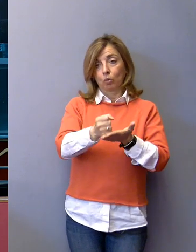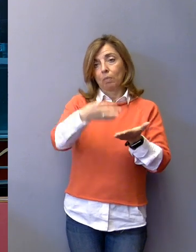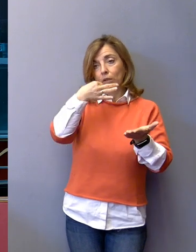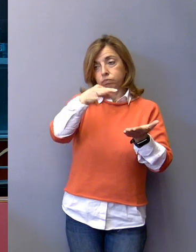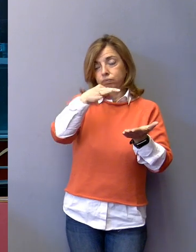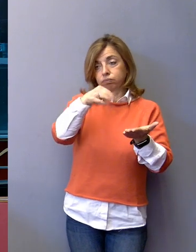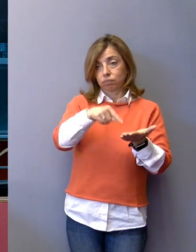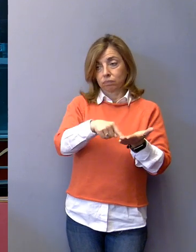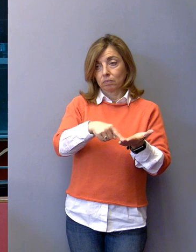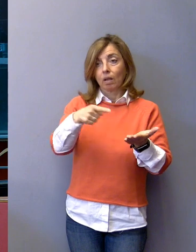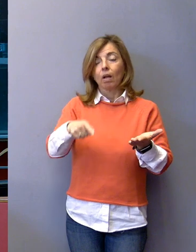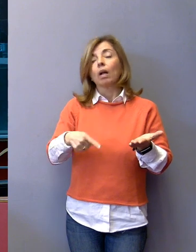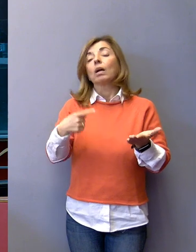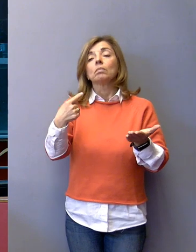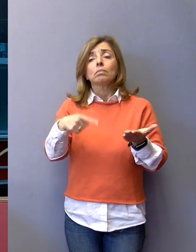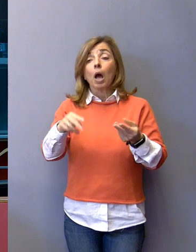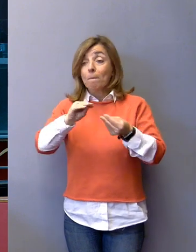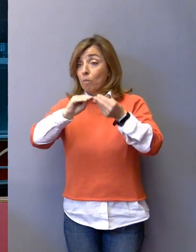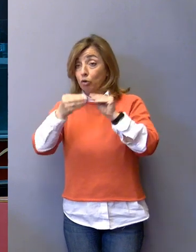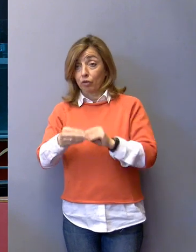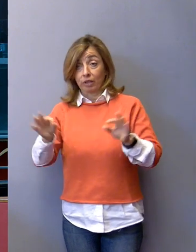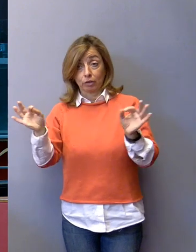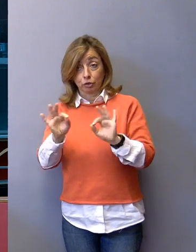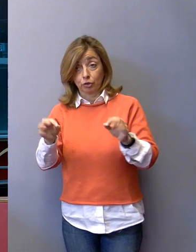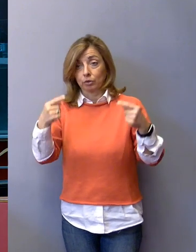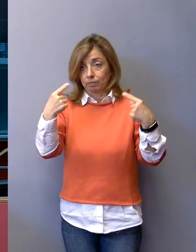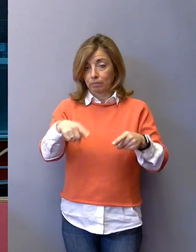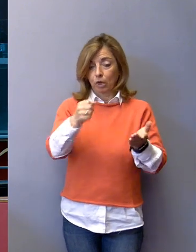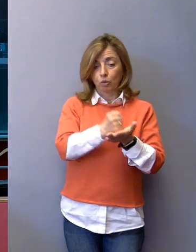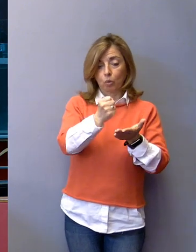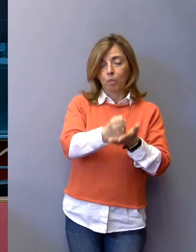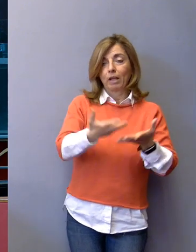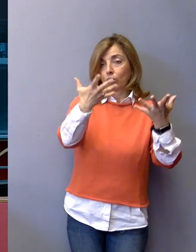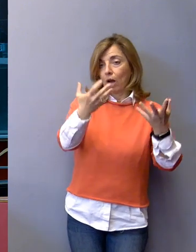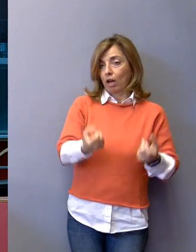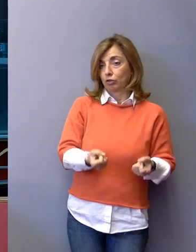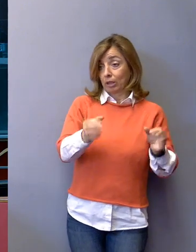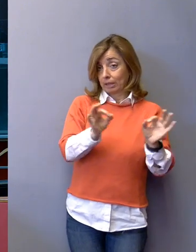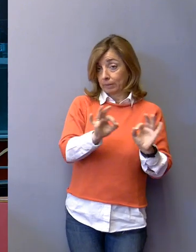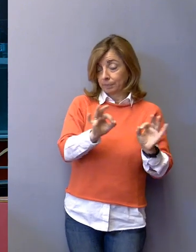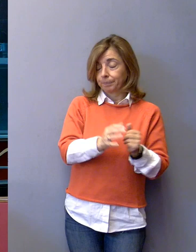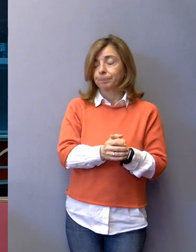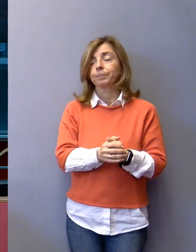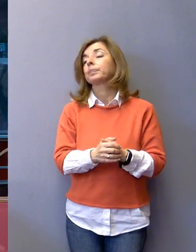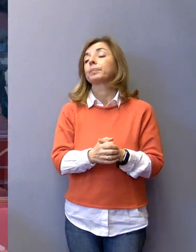non è stato accettato ecco consigliera Lodi